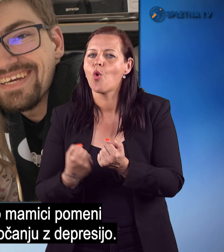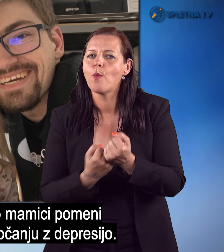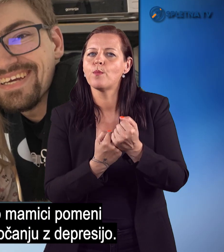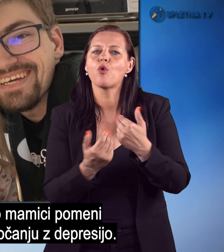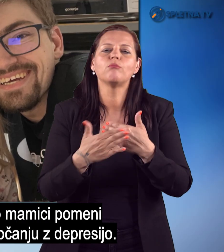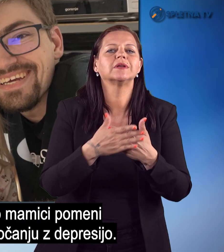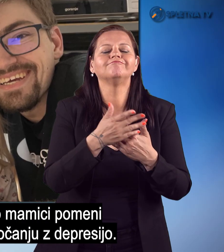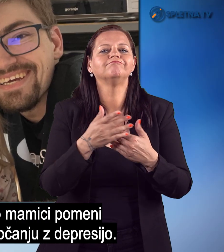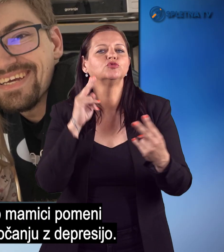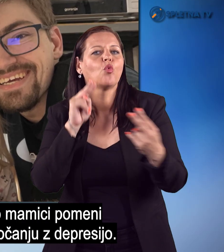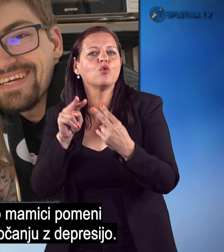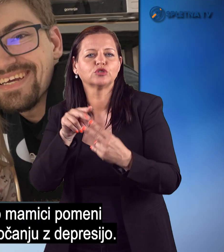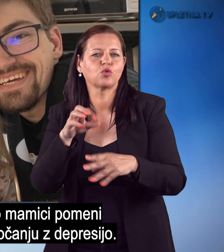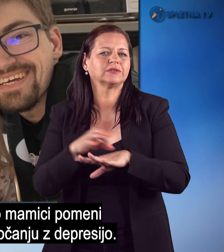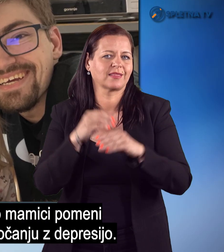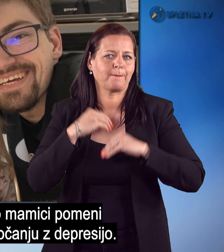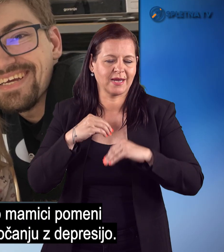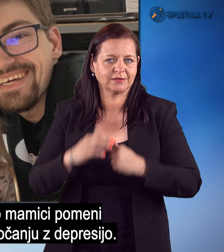soočanju z depresijo.